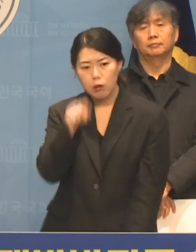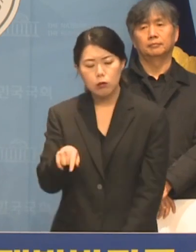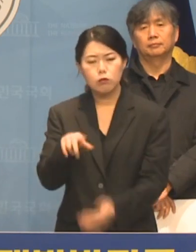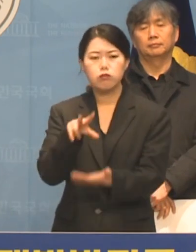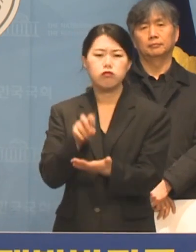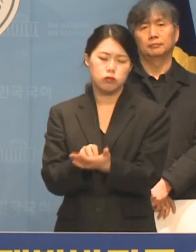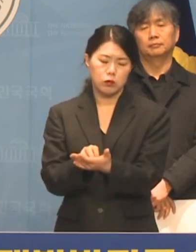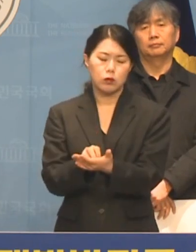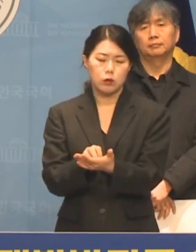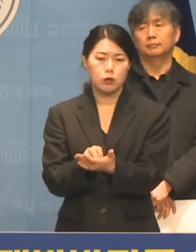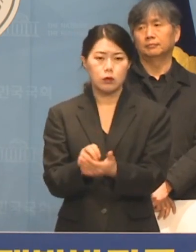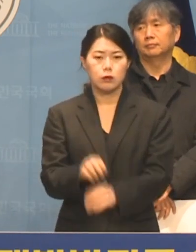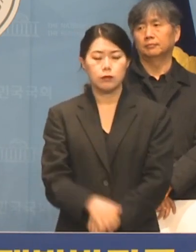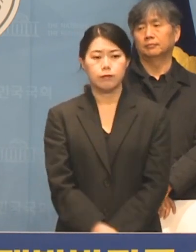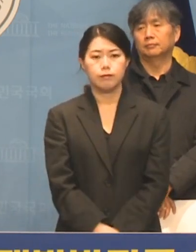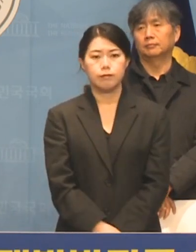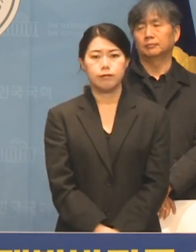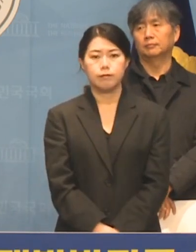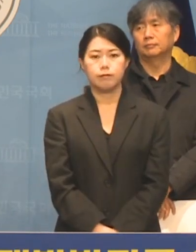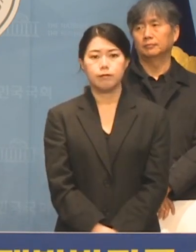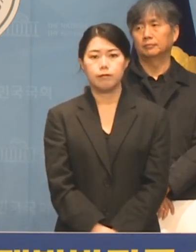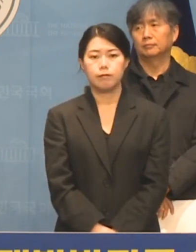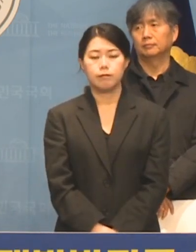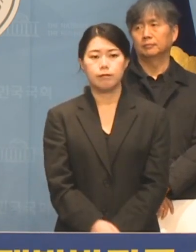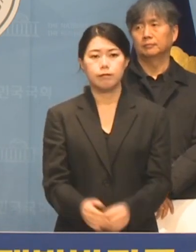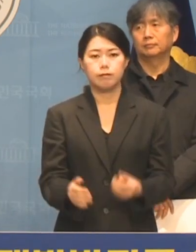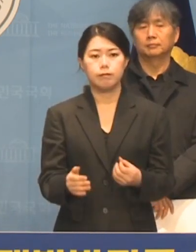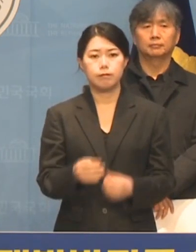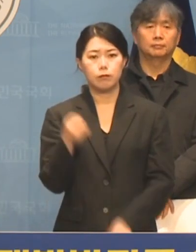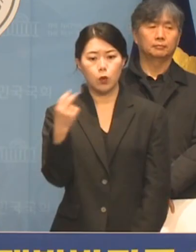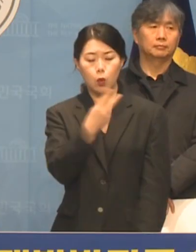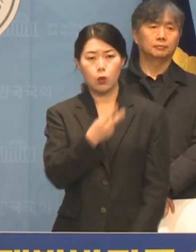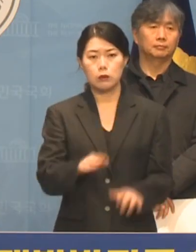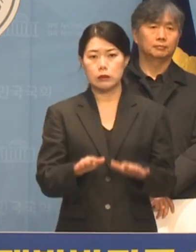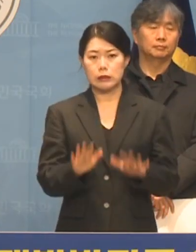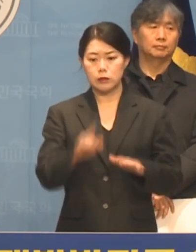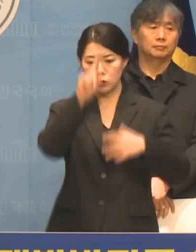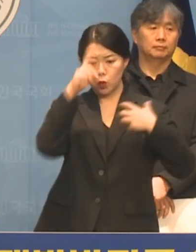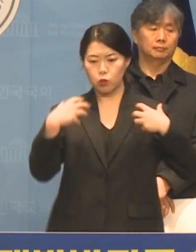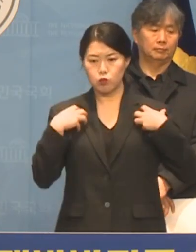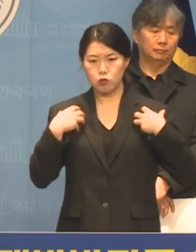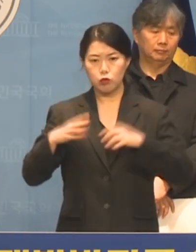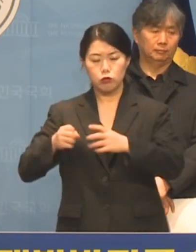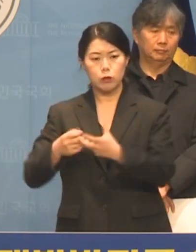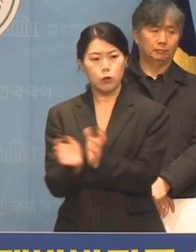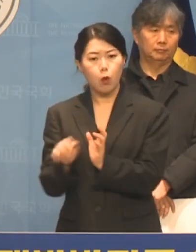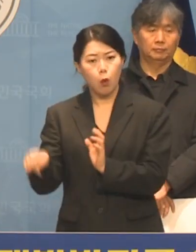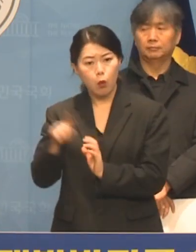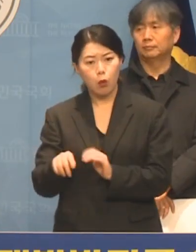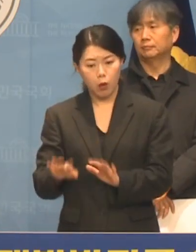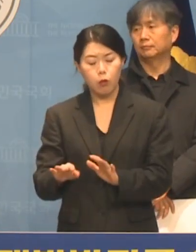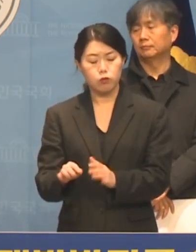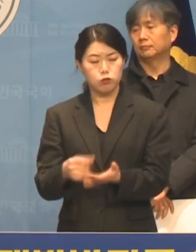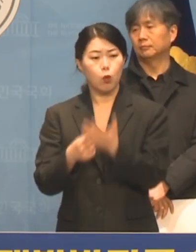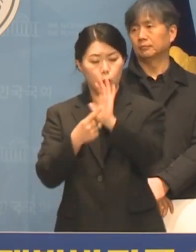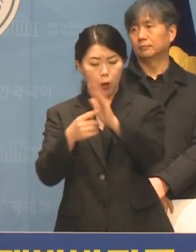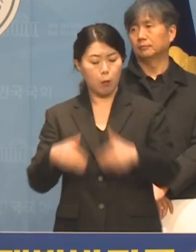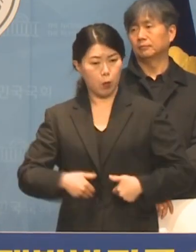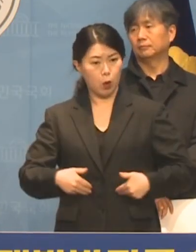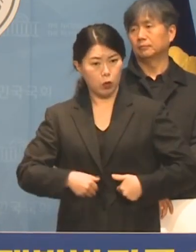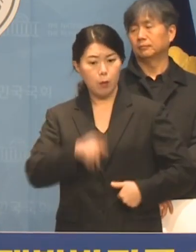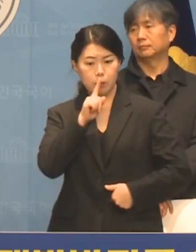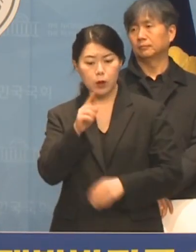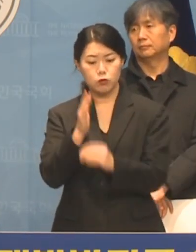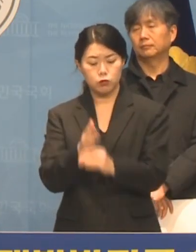문제가 많다라는 점에서 심지어 현재 정부 여당도 이런 부분들 공개가 필요하다라고